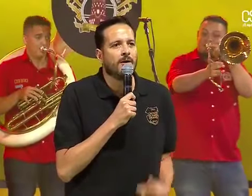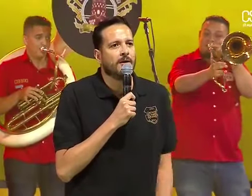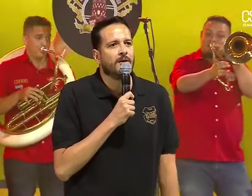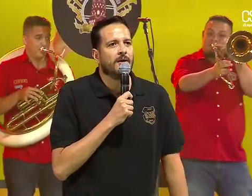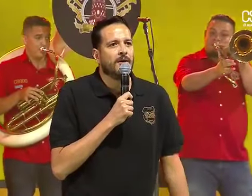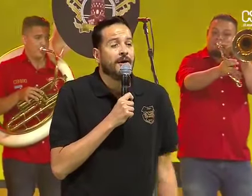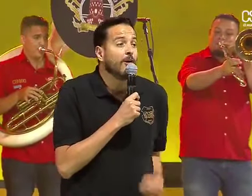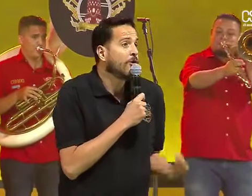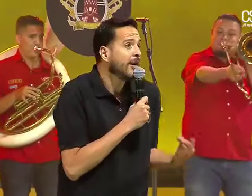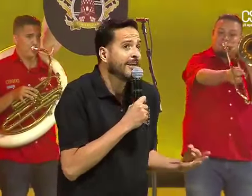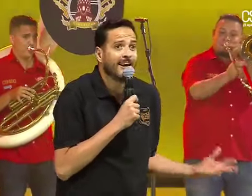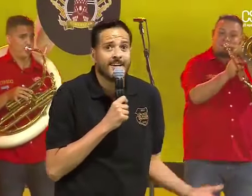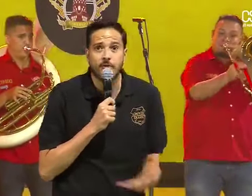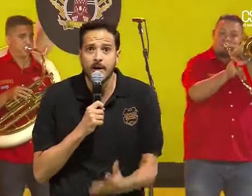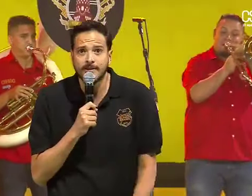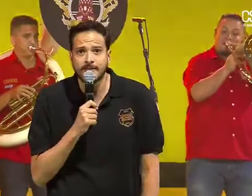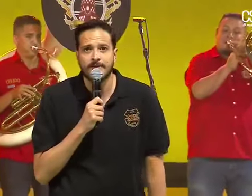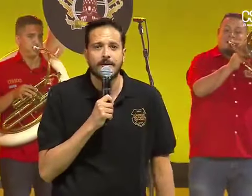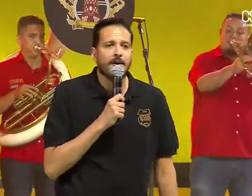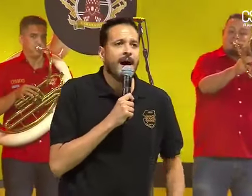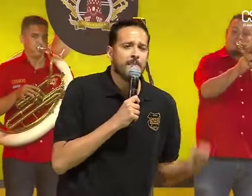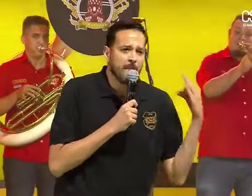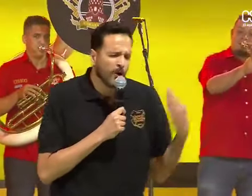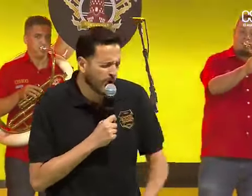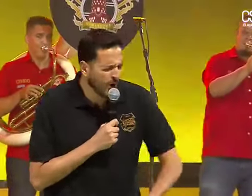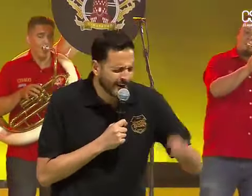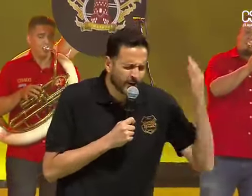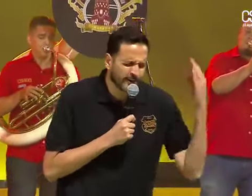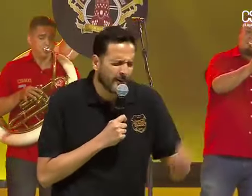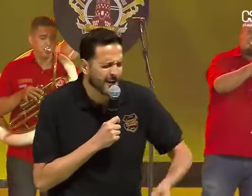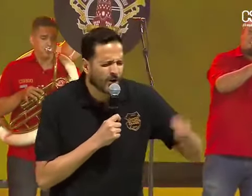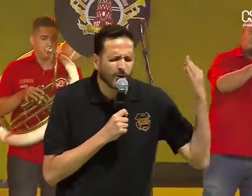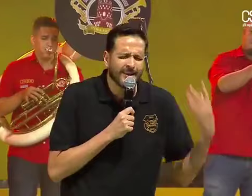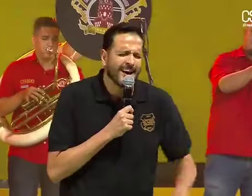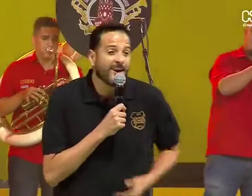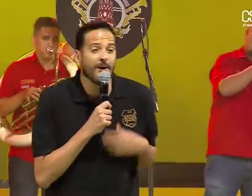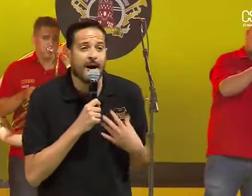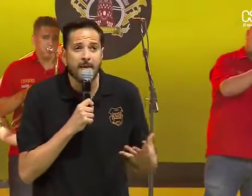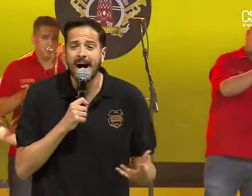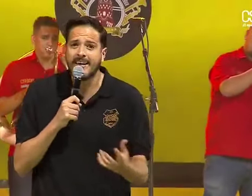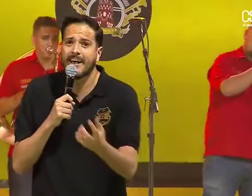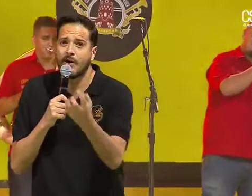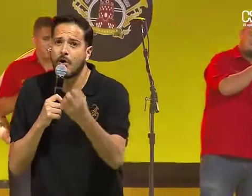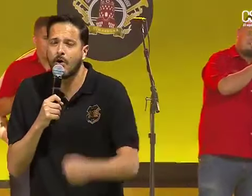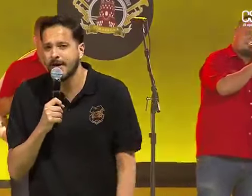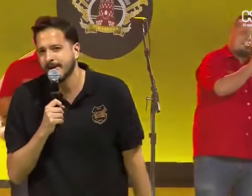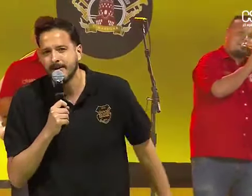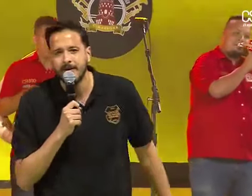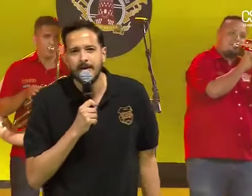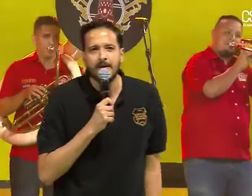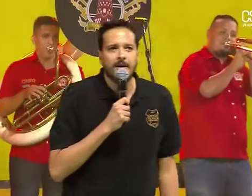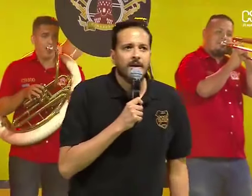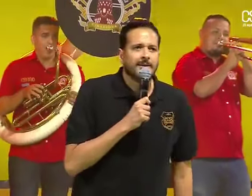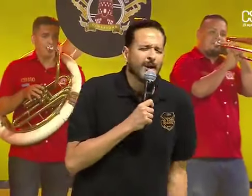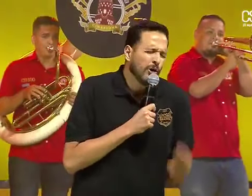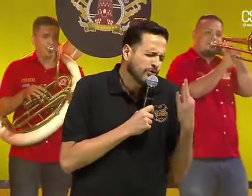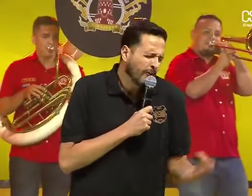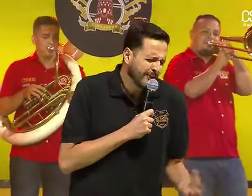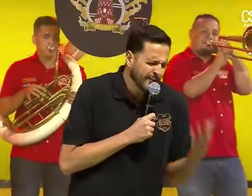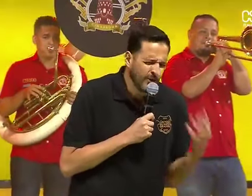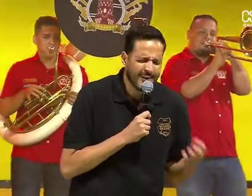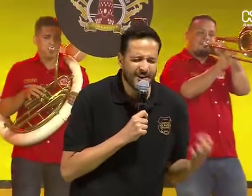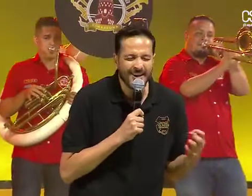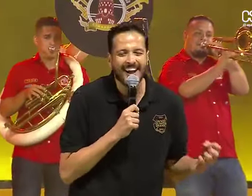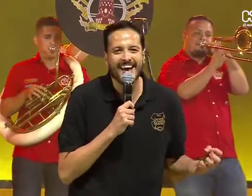Paniagua y los goles de Yendry Ruiz, al Mambo Núñez, Rosabal Cordero y la magia de Don Odir, que con